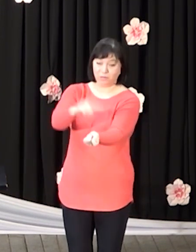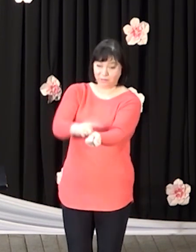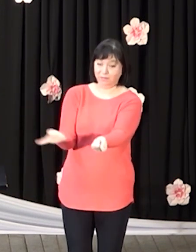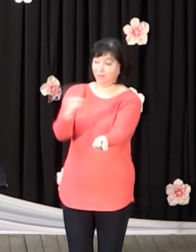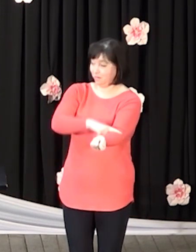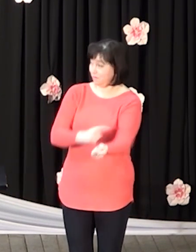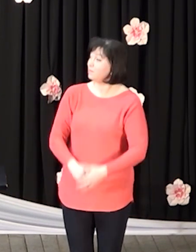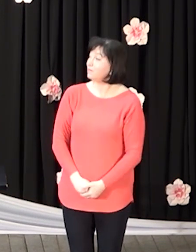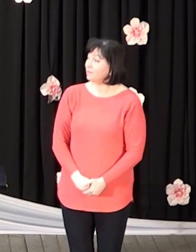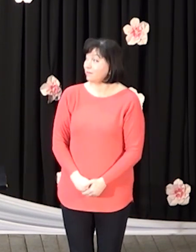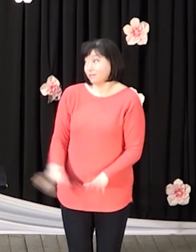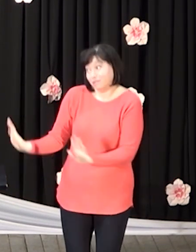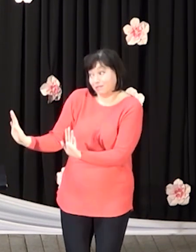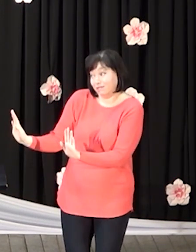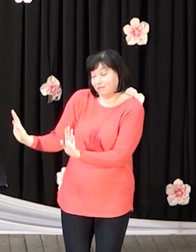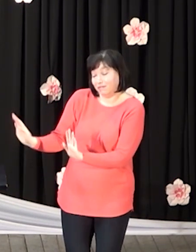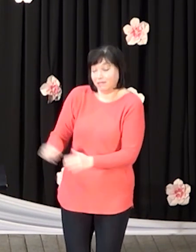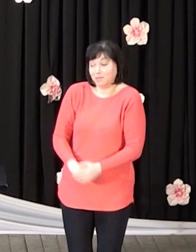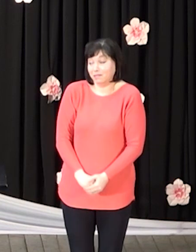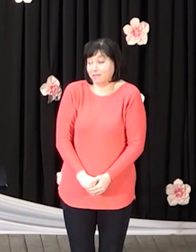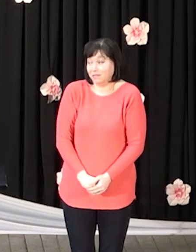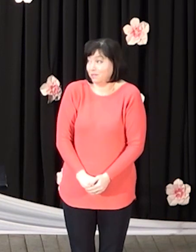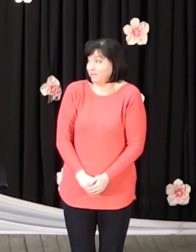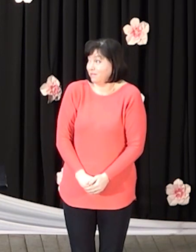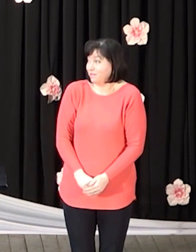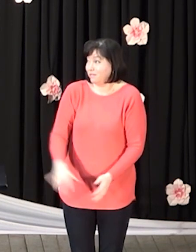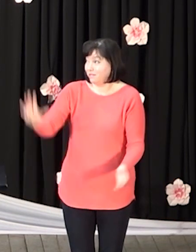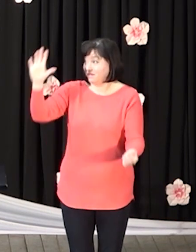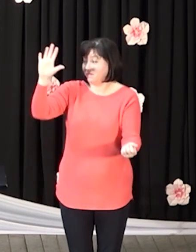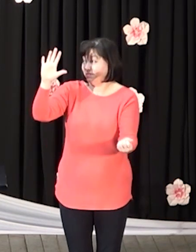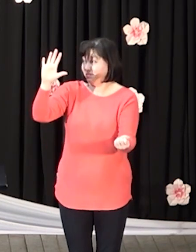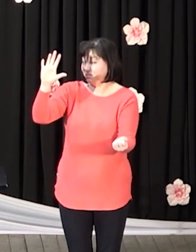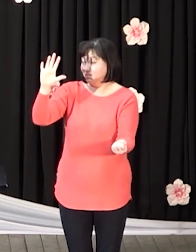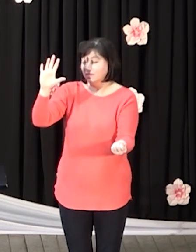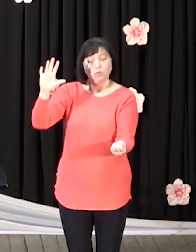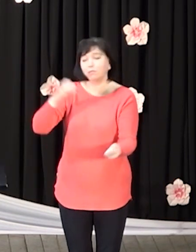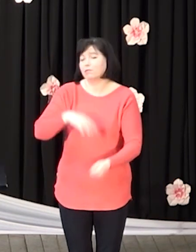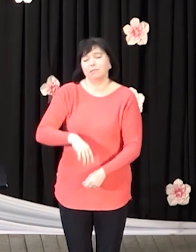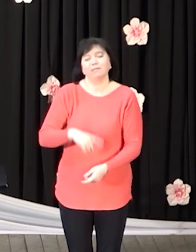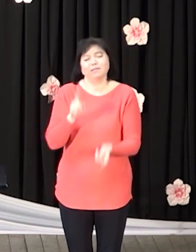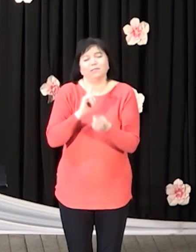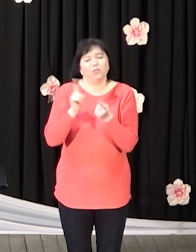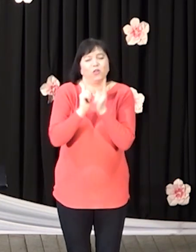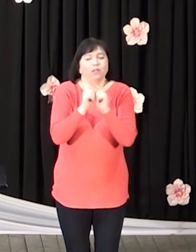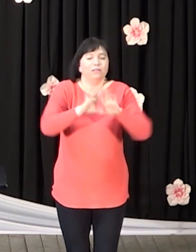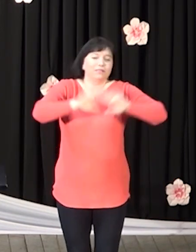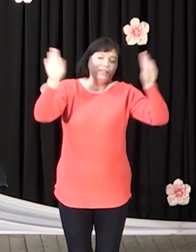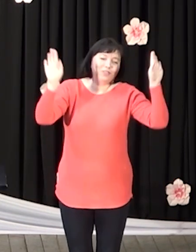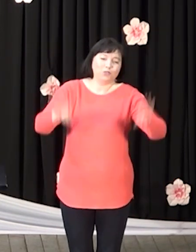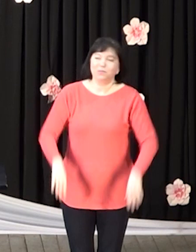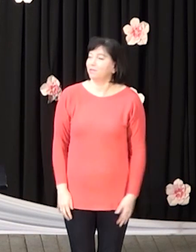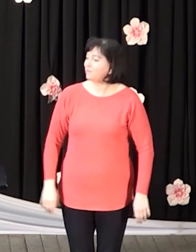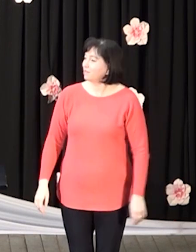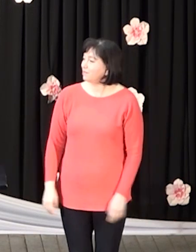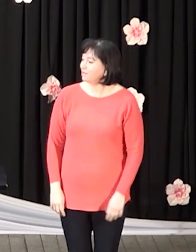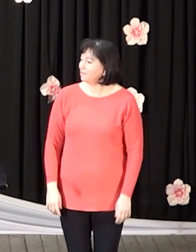stângă. Nu știu cum îți traduce asta, dar mâna dreaptă este cosinus pătrat de sinus care vine pe sub intersecția dintre intervale și asta se formează un